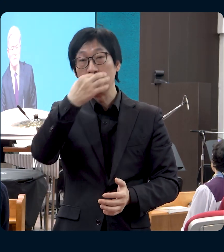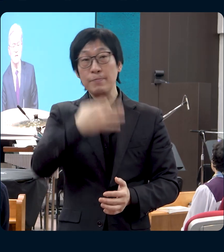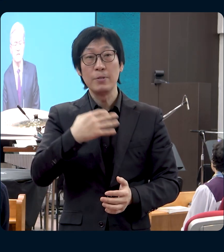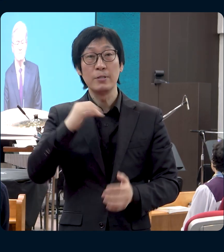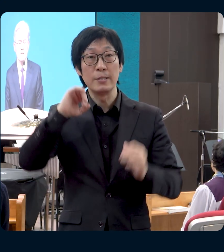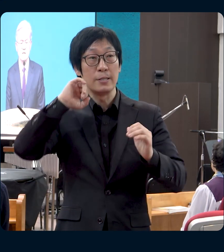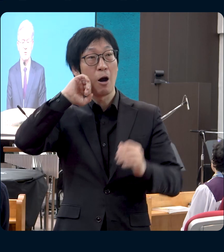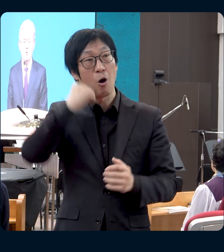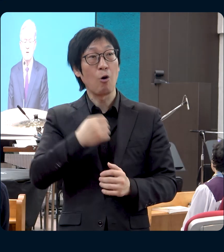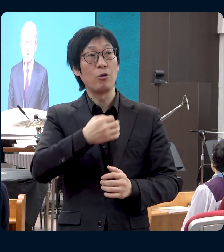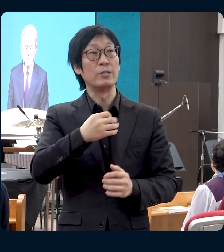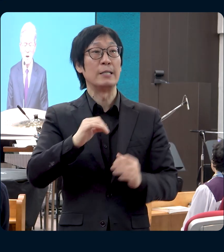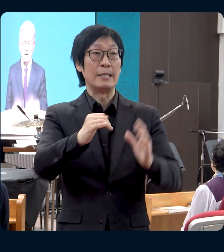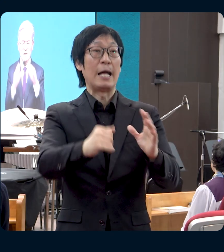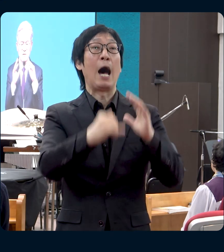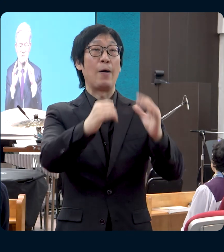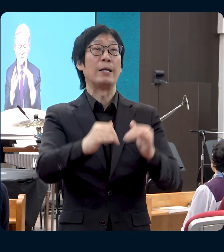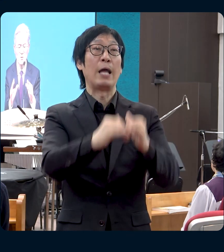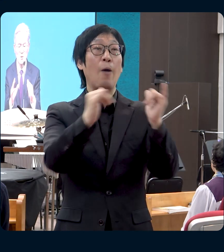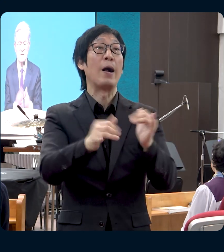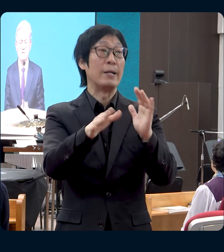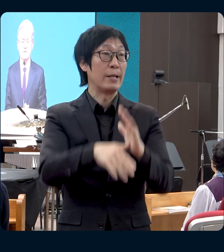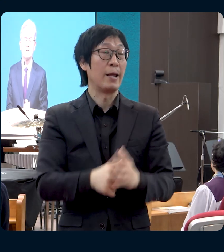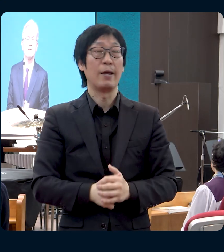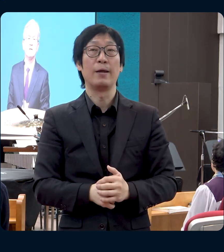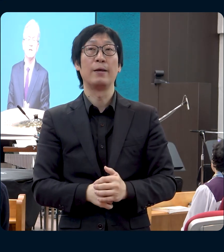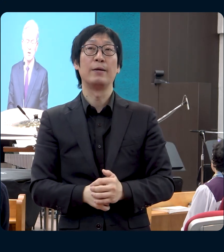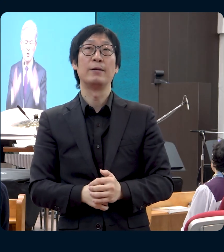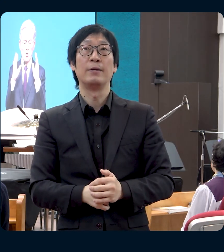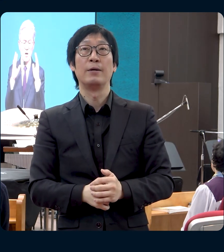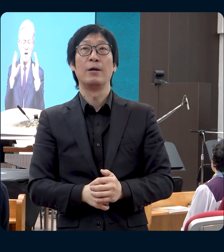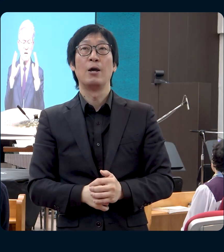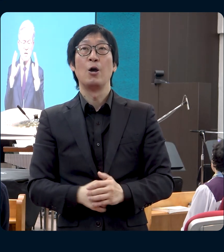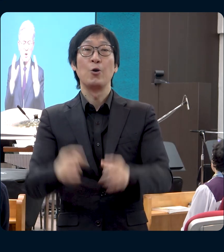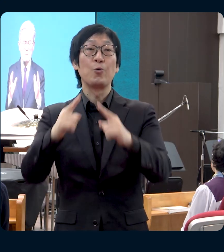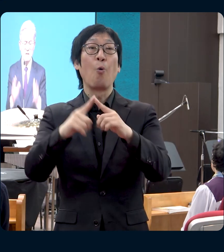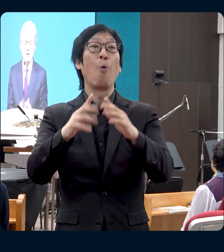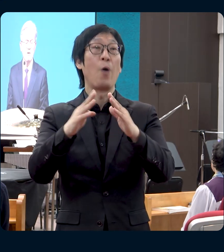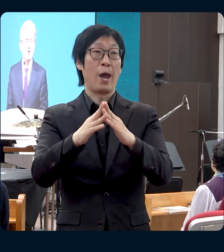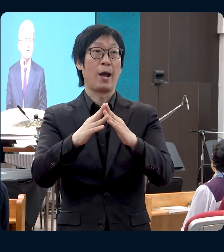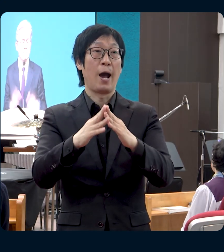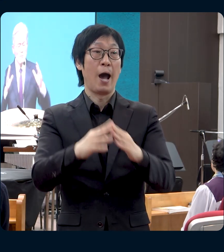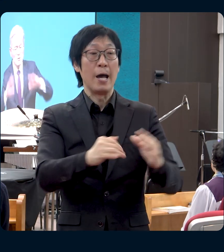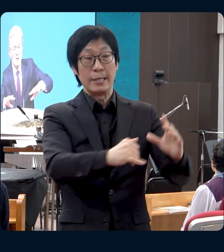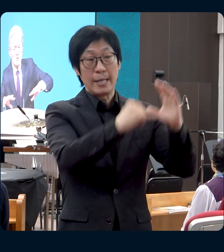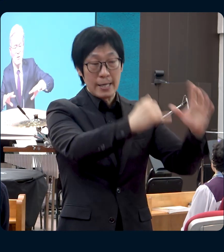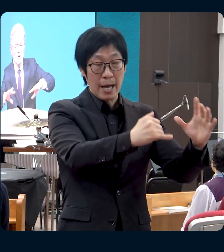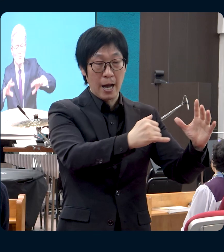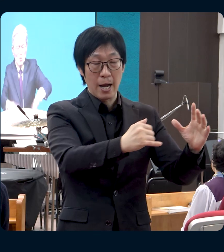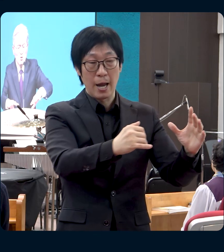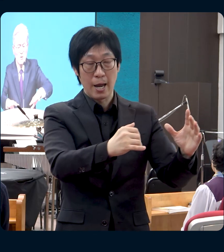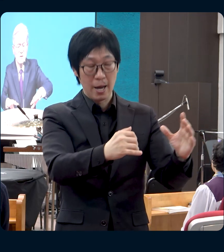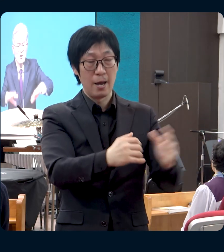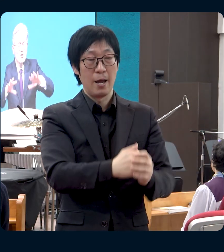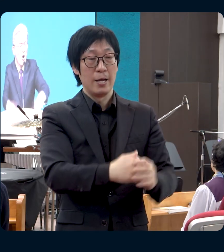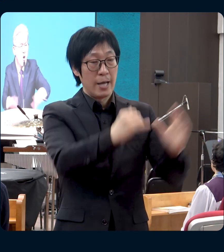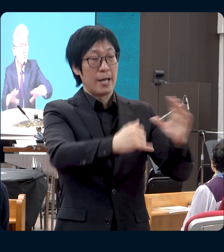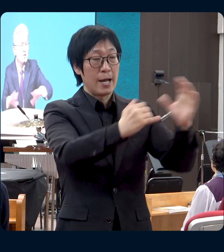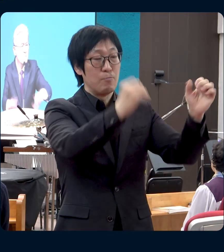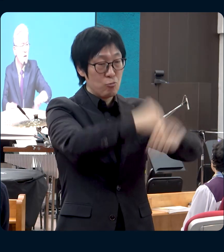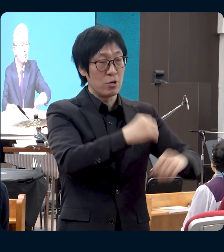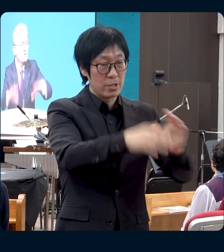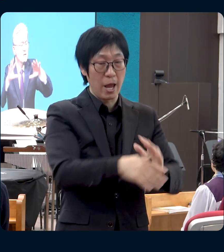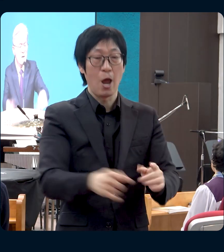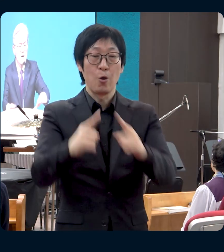그렇게 사람들이 실망시키고 절망해가는 그런 상황 속에서, 특히 교회가 정말 세상과 정치에 매몰되어서 무너지고 있는